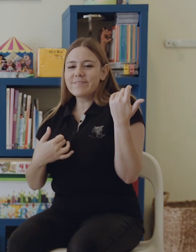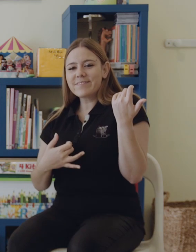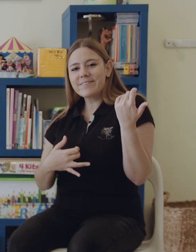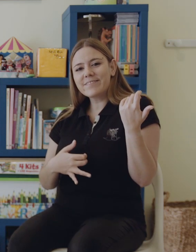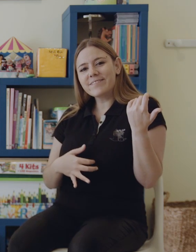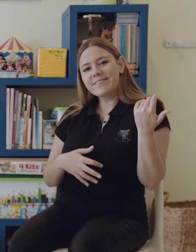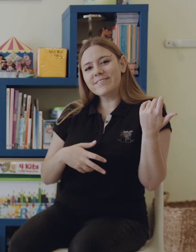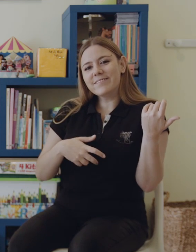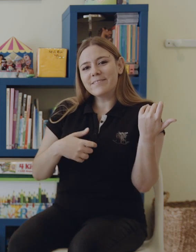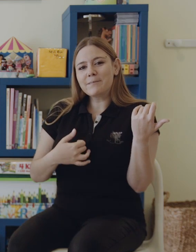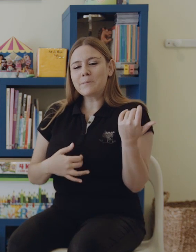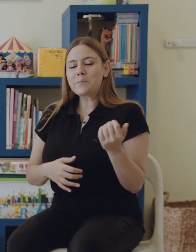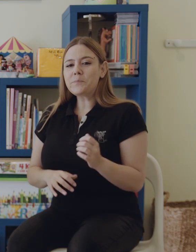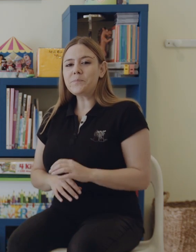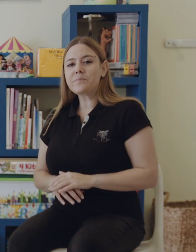asneira.